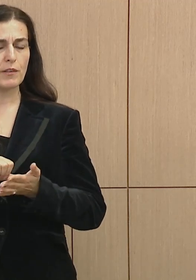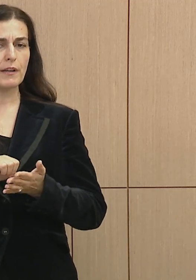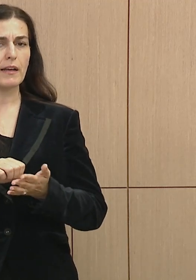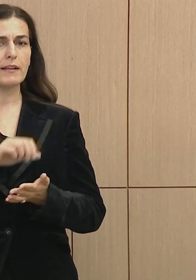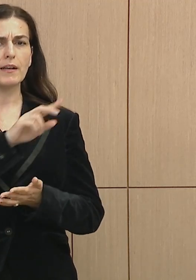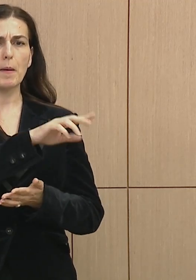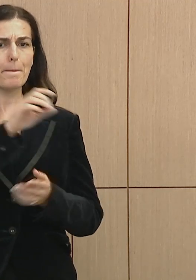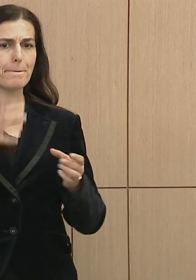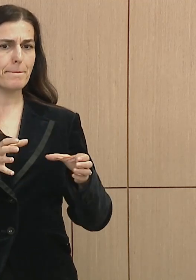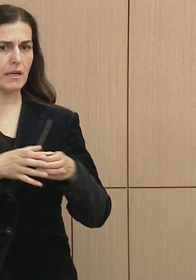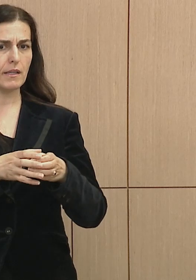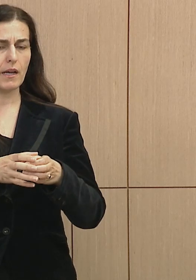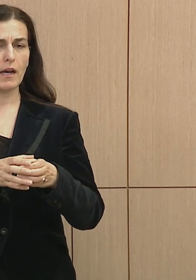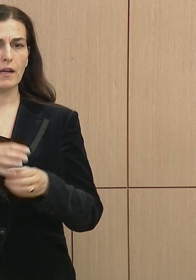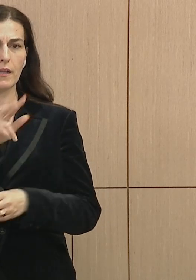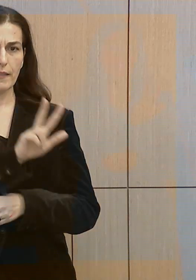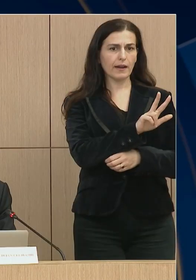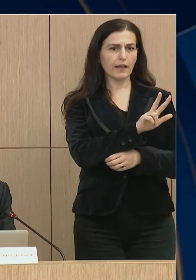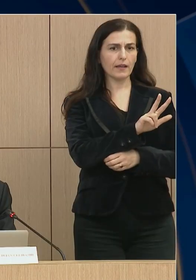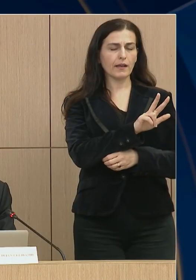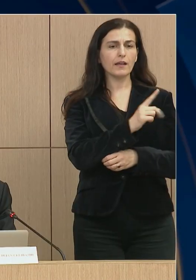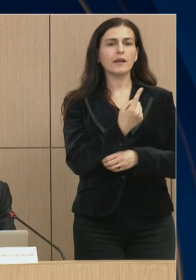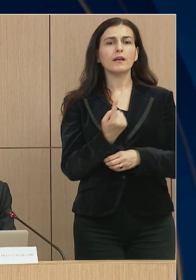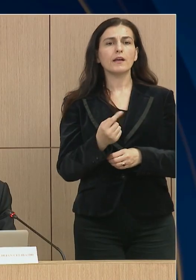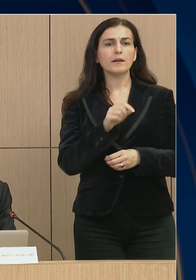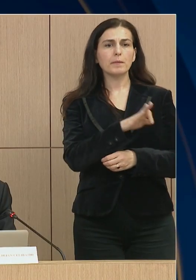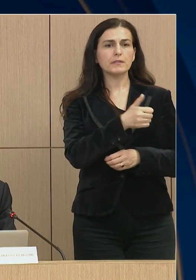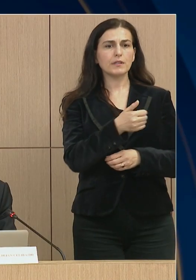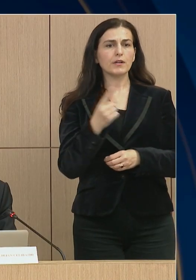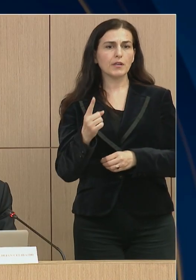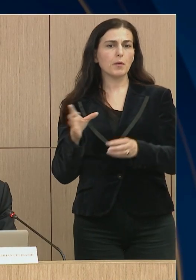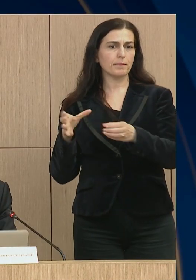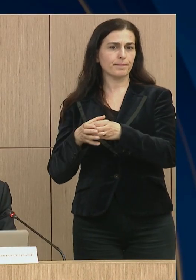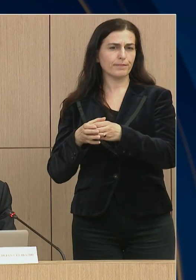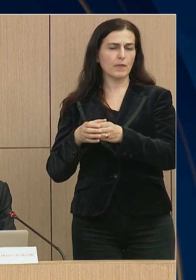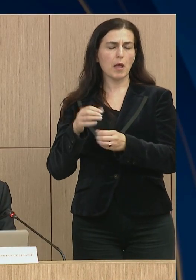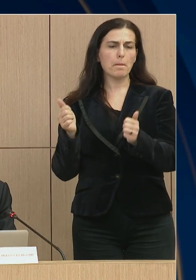nga Partia Socialiste dhe 1 nga Koalicioni Bashk Fitojmë.